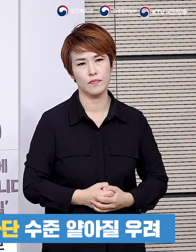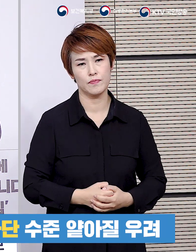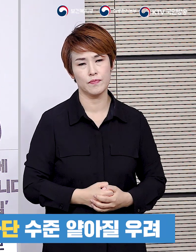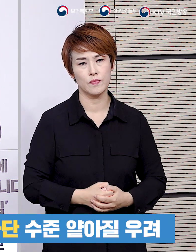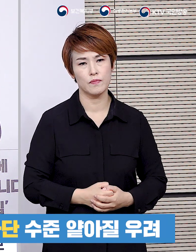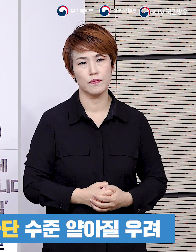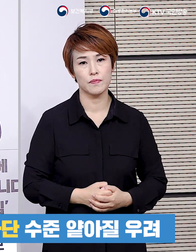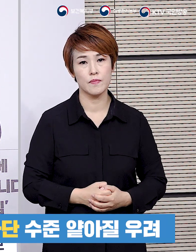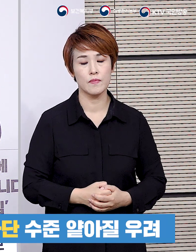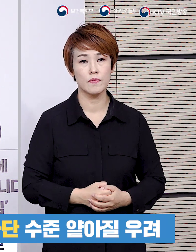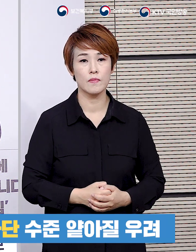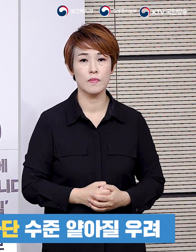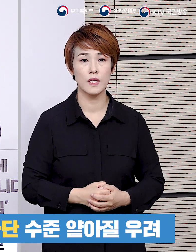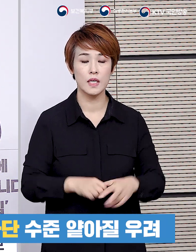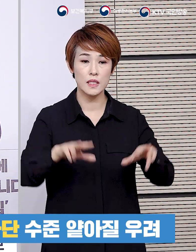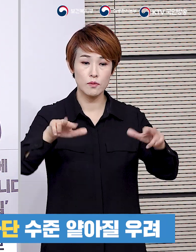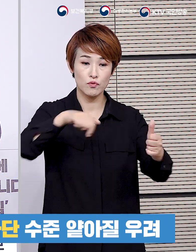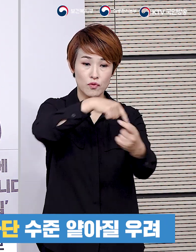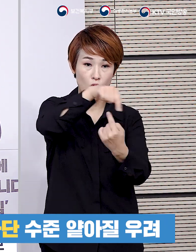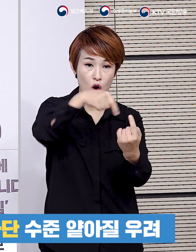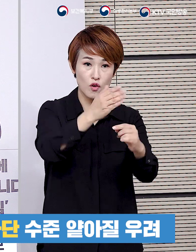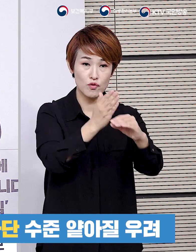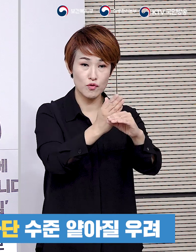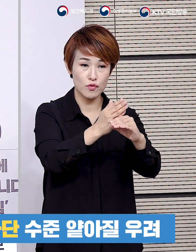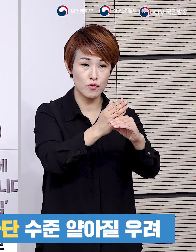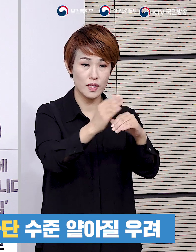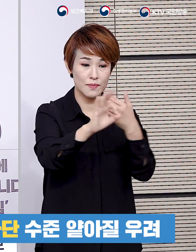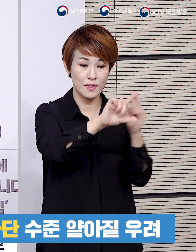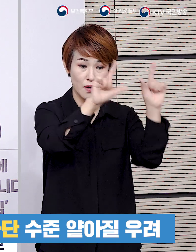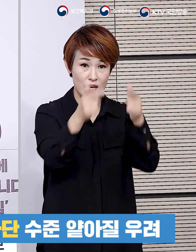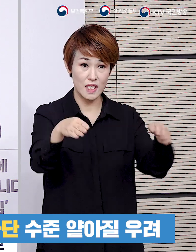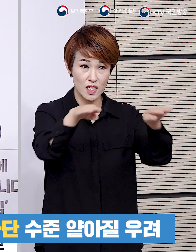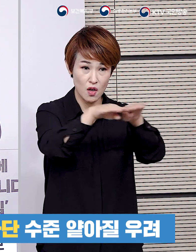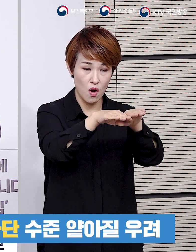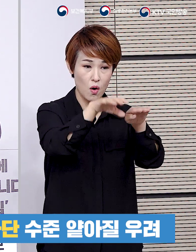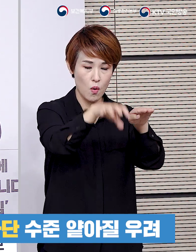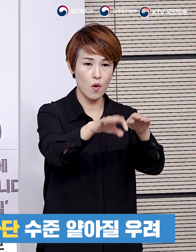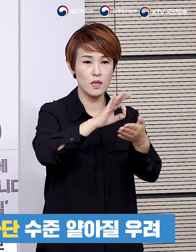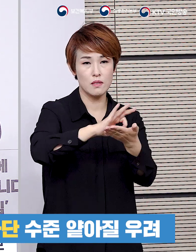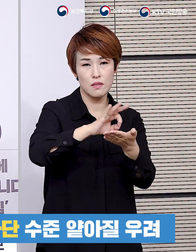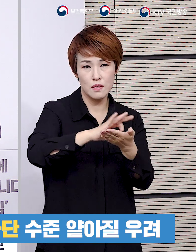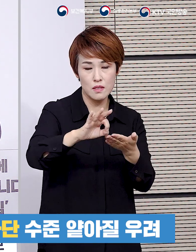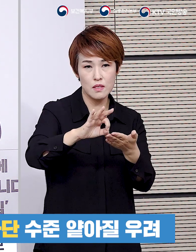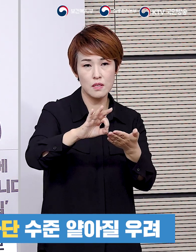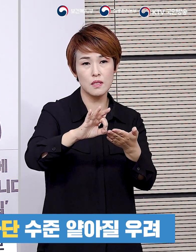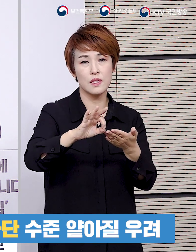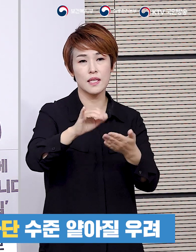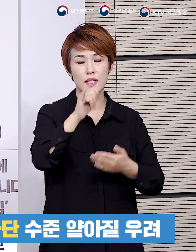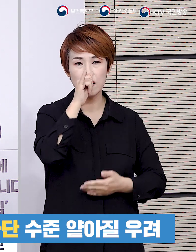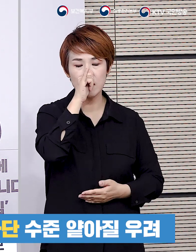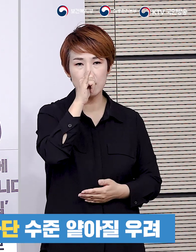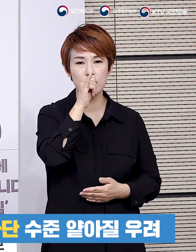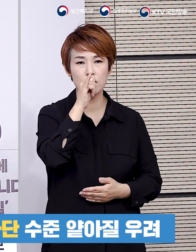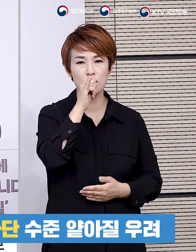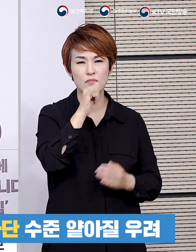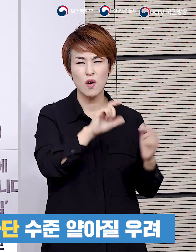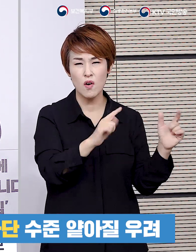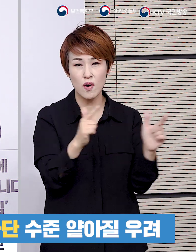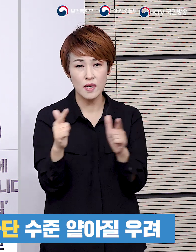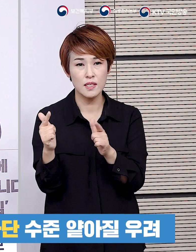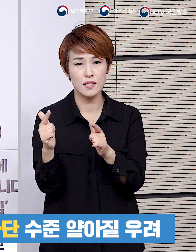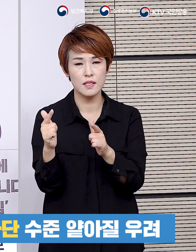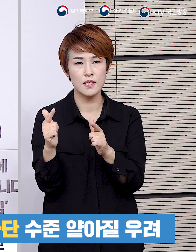또 한편으로는 지금 운영하고 있는 시설들에 소요되는 여러 가지 부식이나 이러한